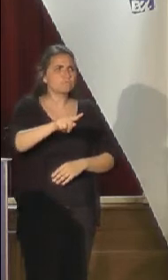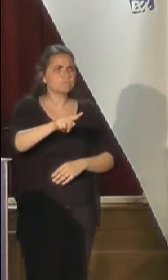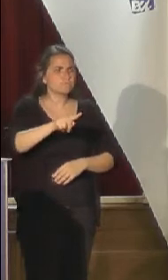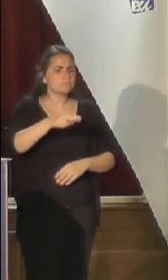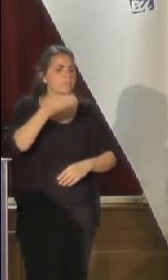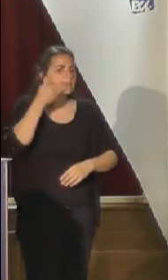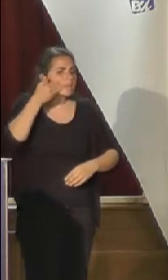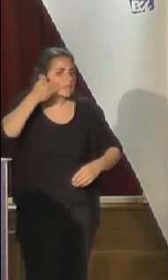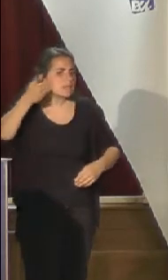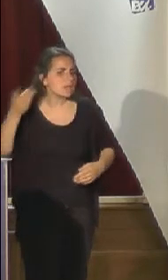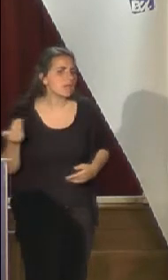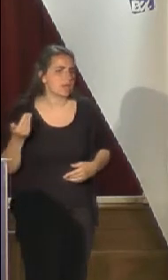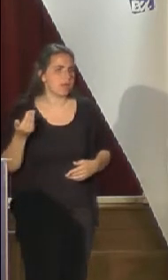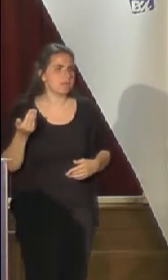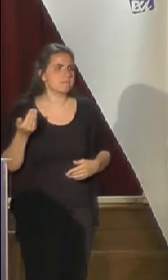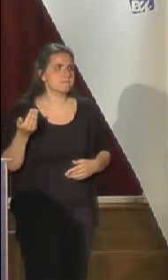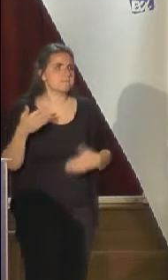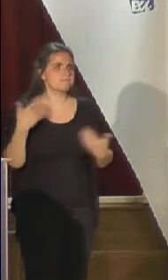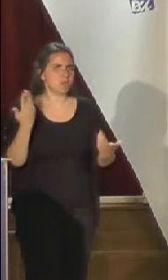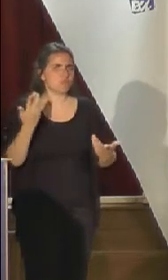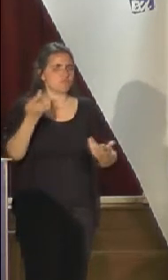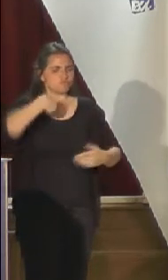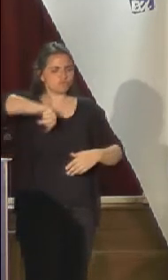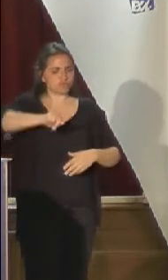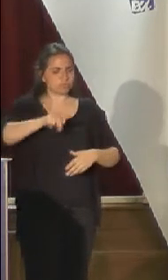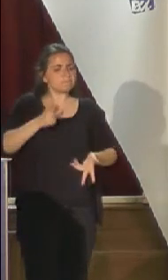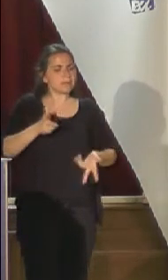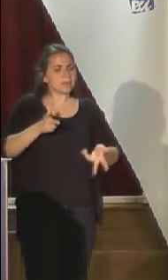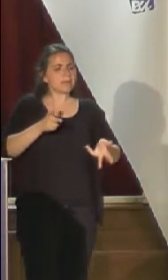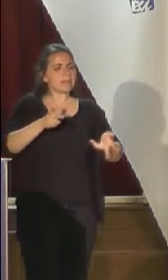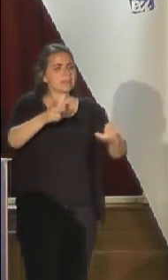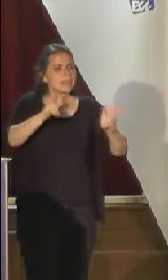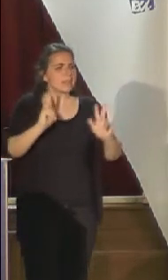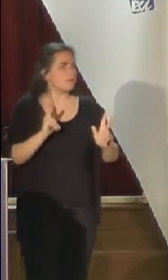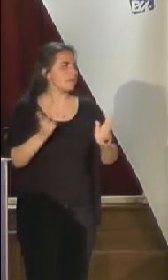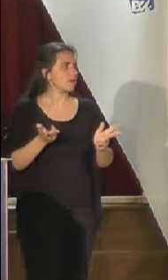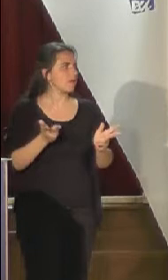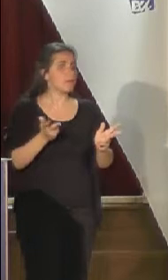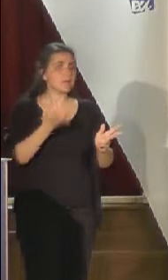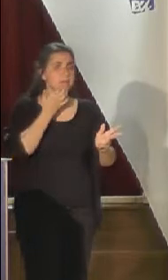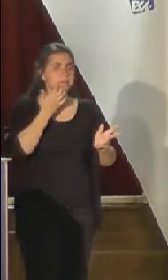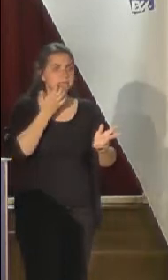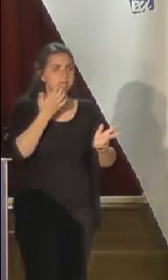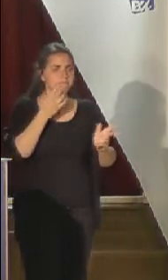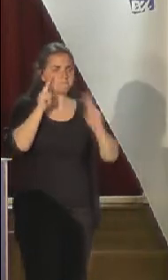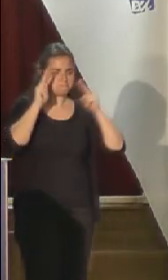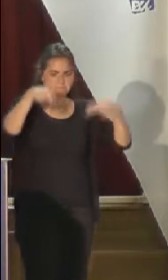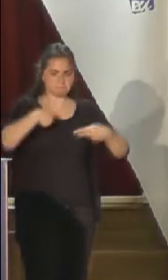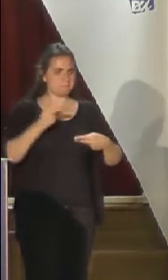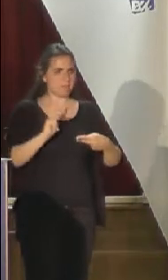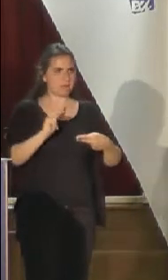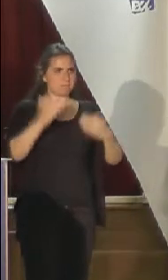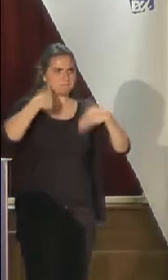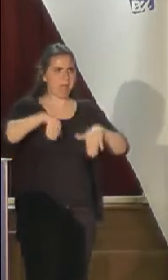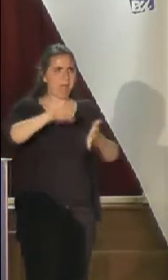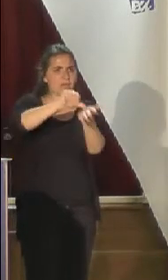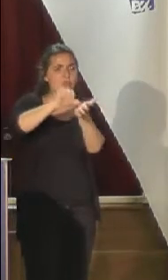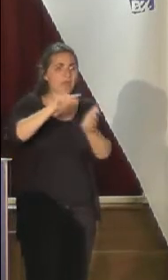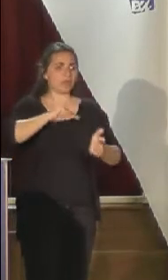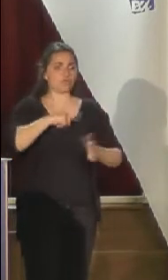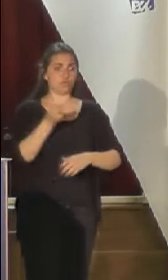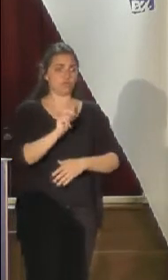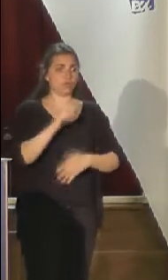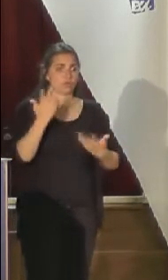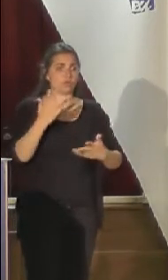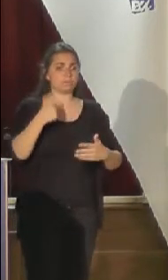exercernos a nosa liberdade e, sobre todo, exercelas cando é difícil e que aquilo que